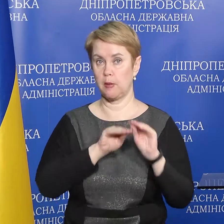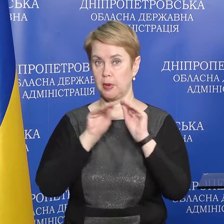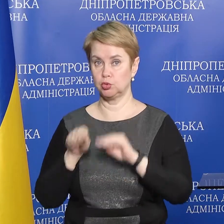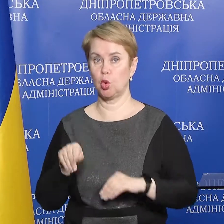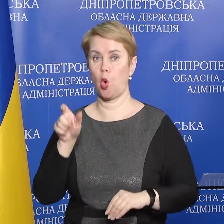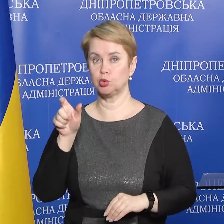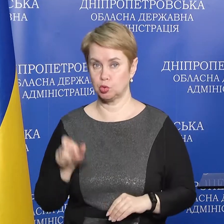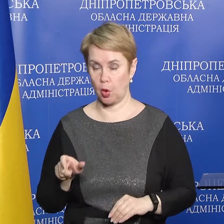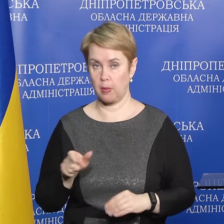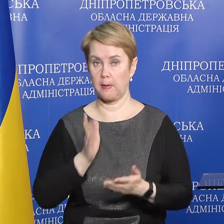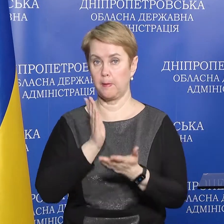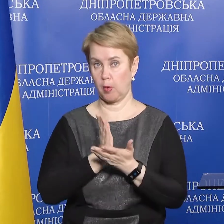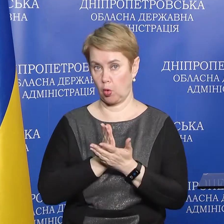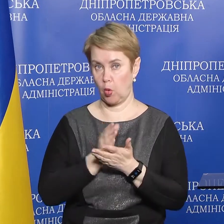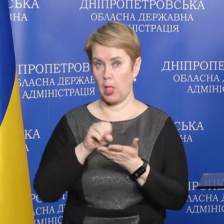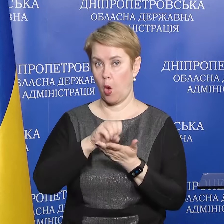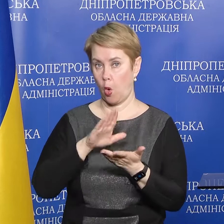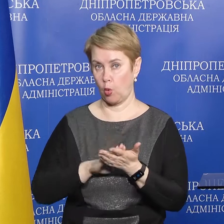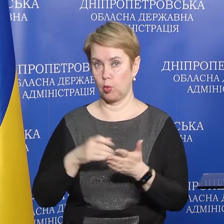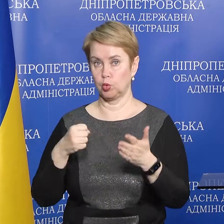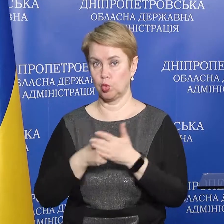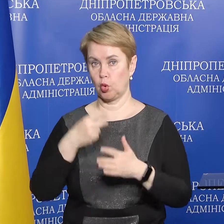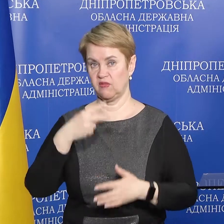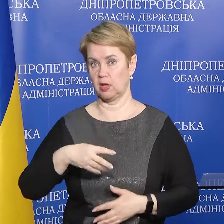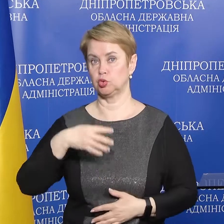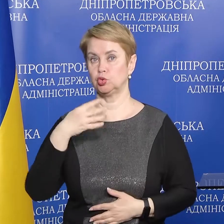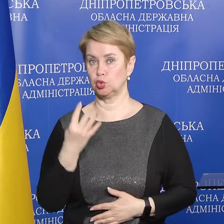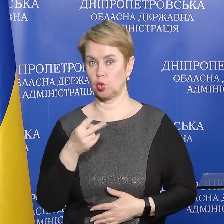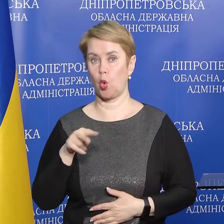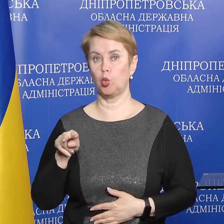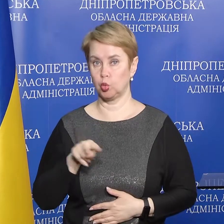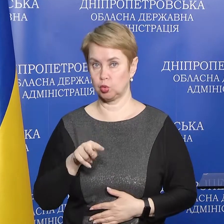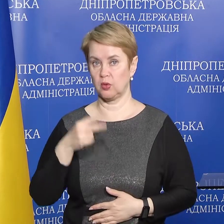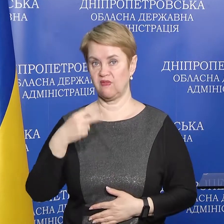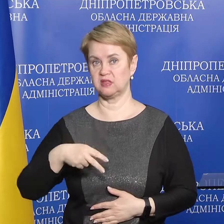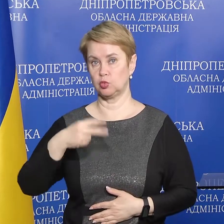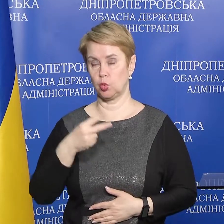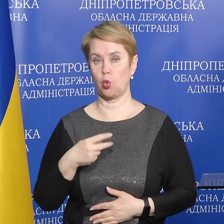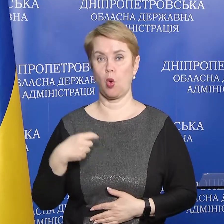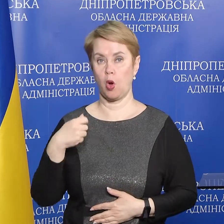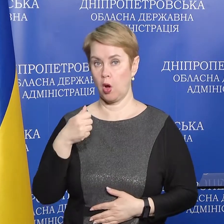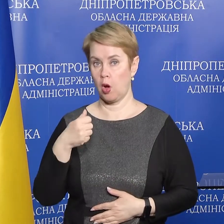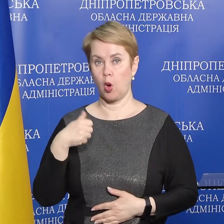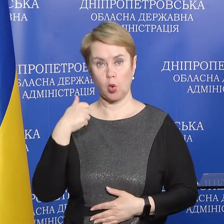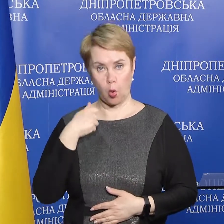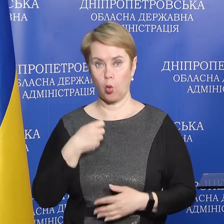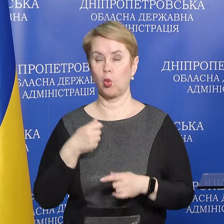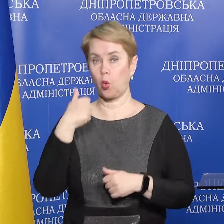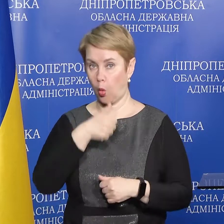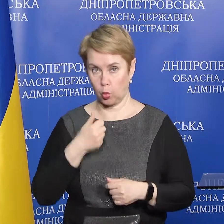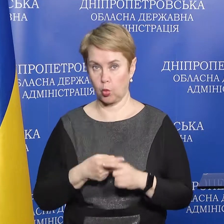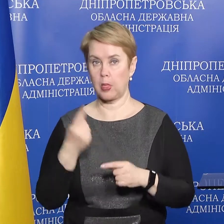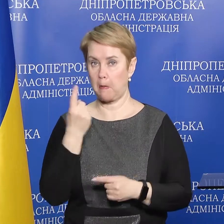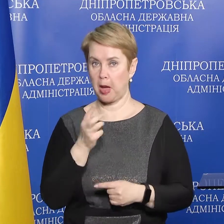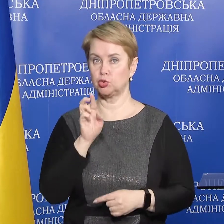переміщені особи перебували на обліку до 24 лютого 2022 року та на